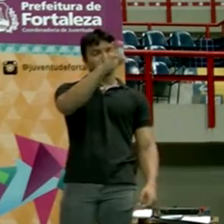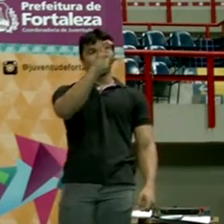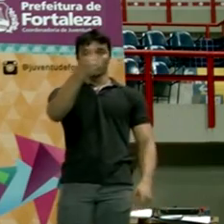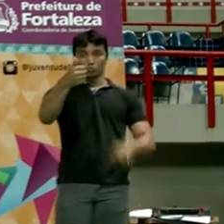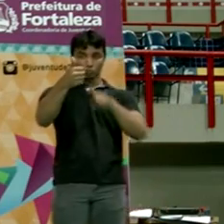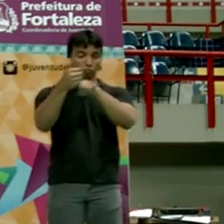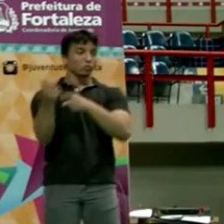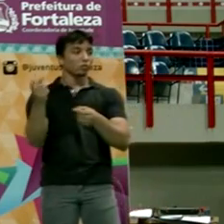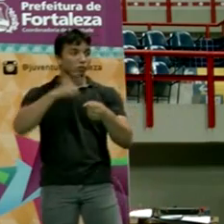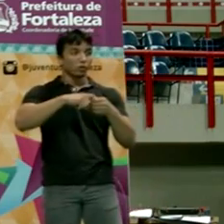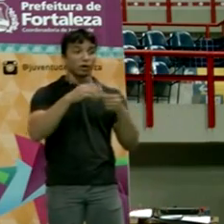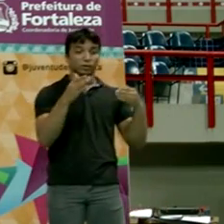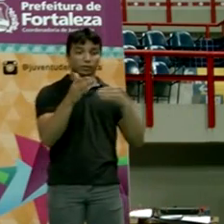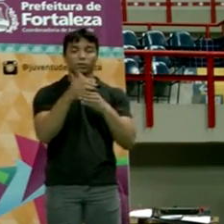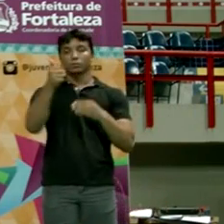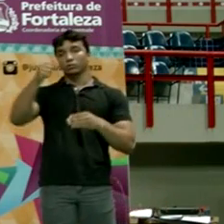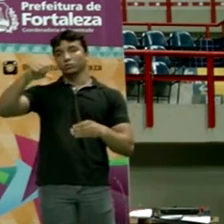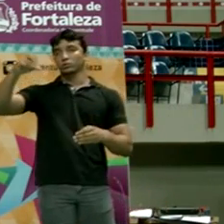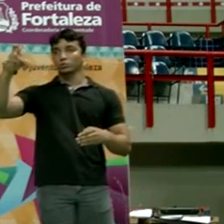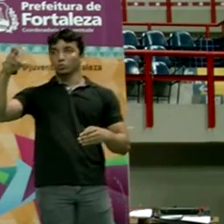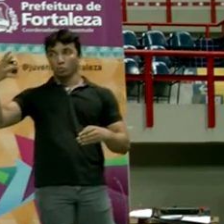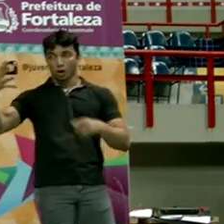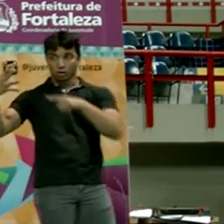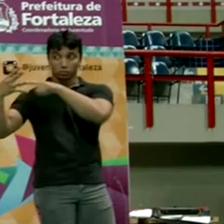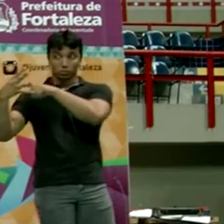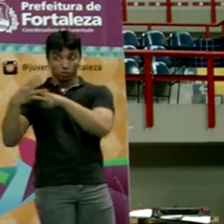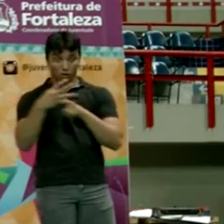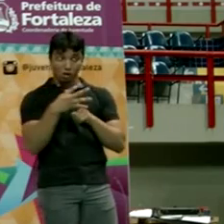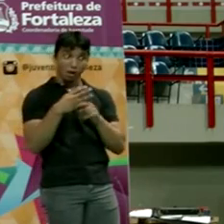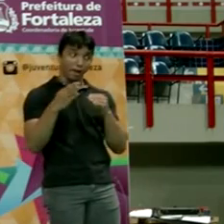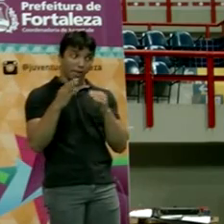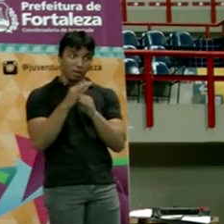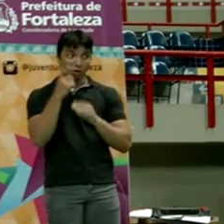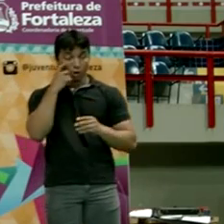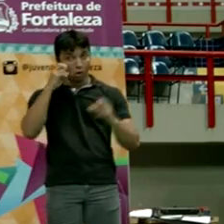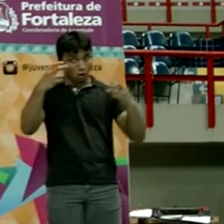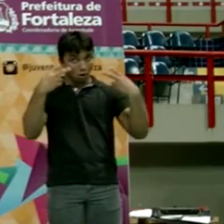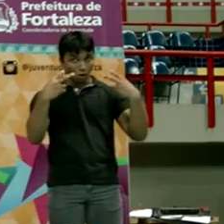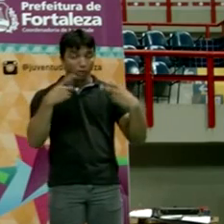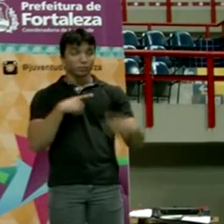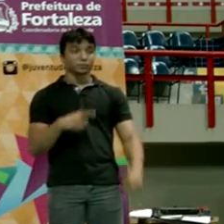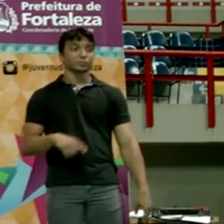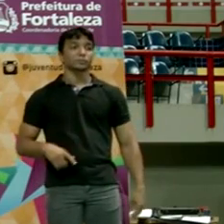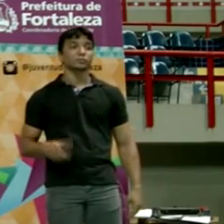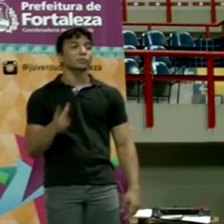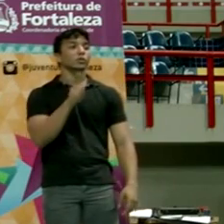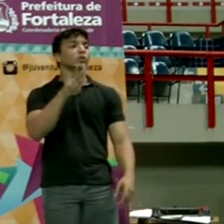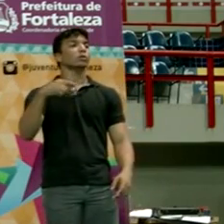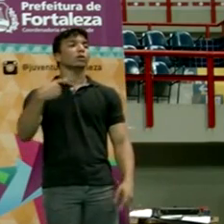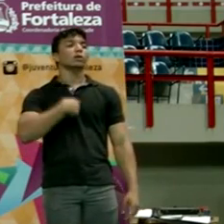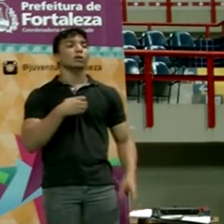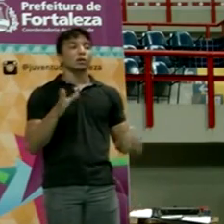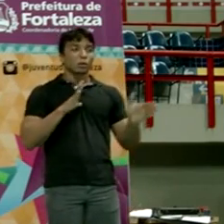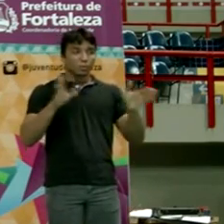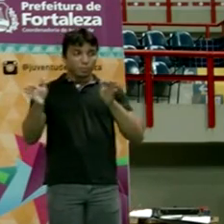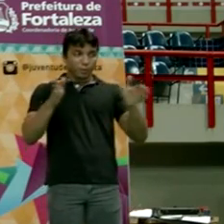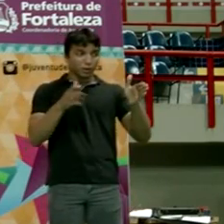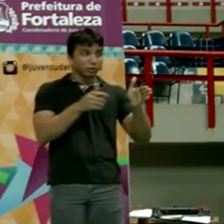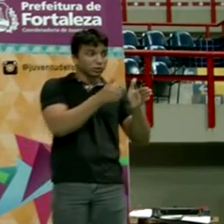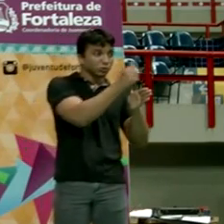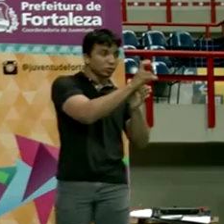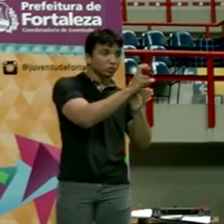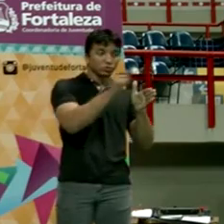vai governar até 54. Preste muita atenção no que eu vou dizer agora. Getúlio, nesse período de 51